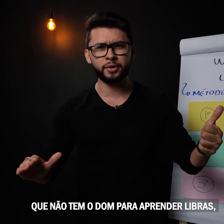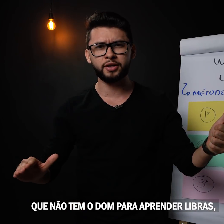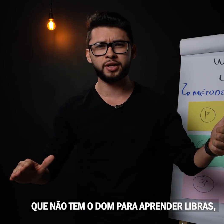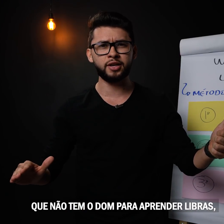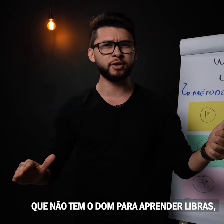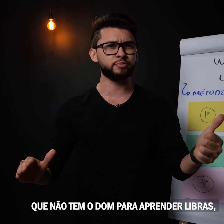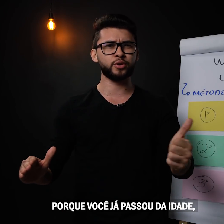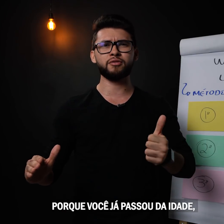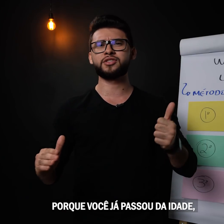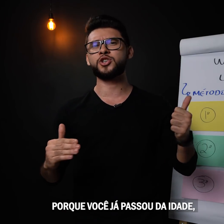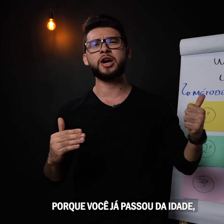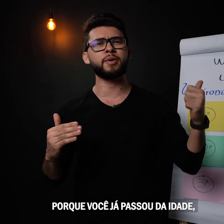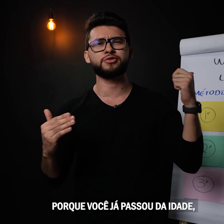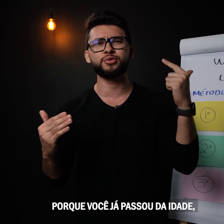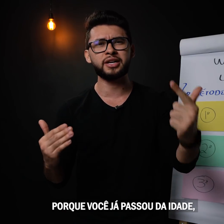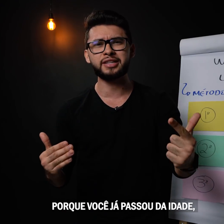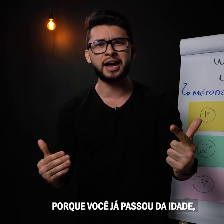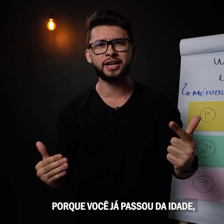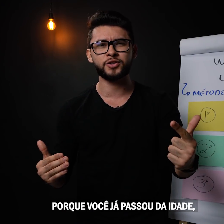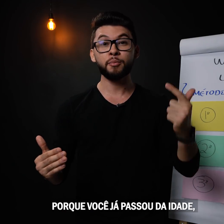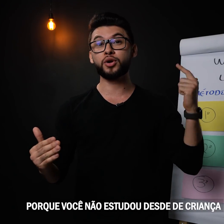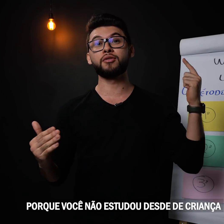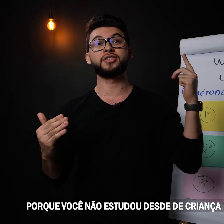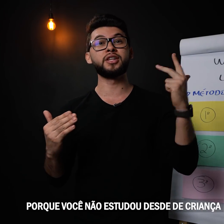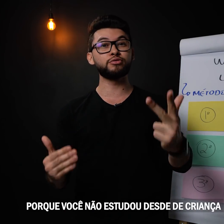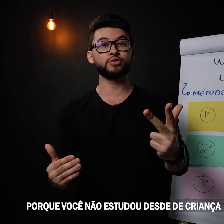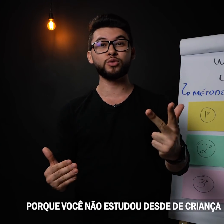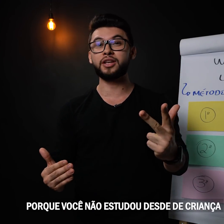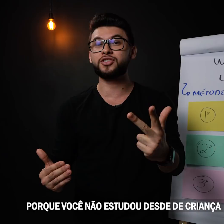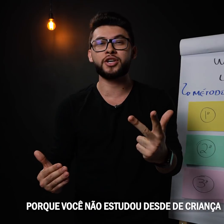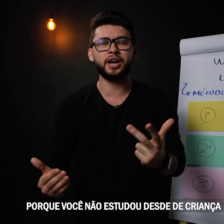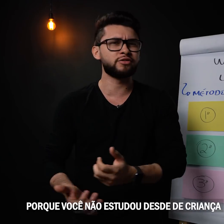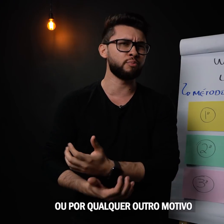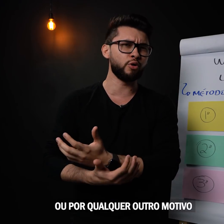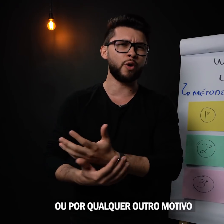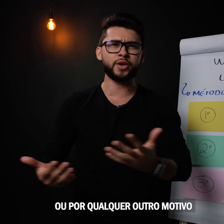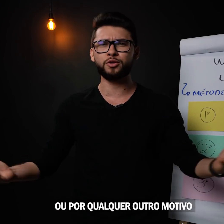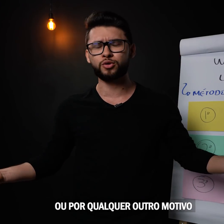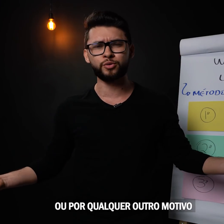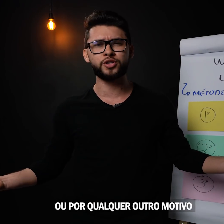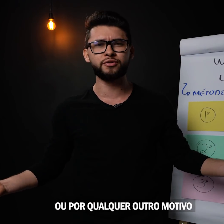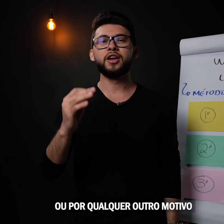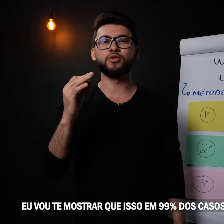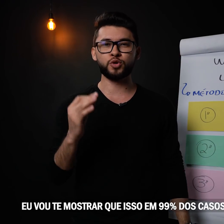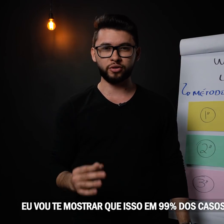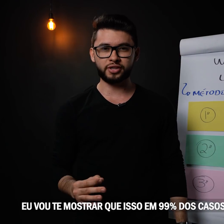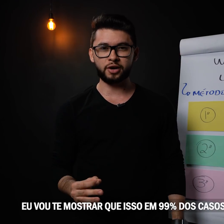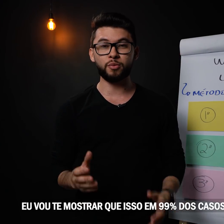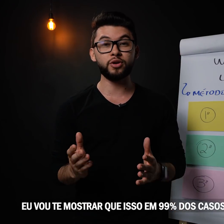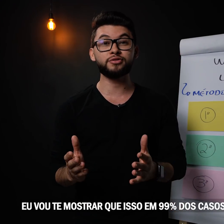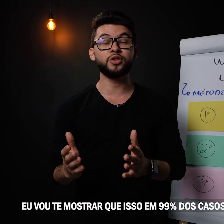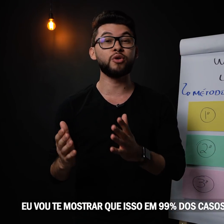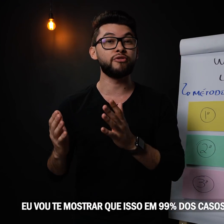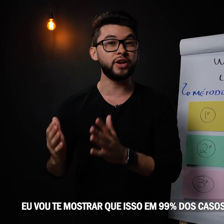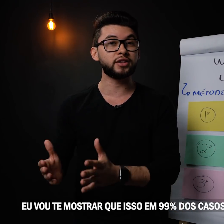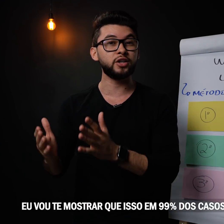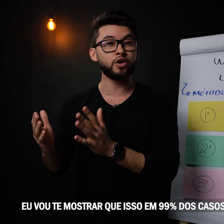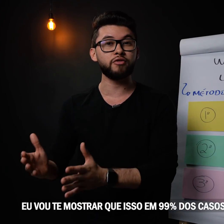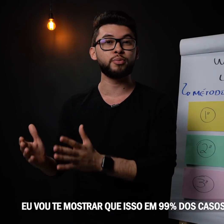aprender Libras, porque você já passou da idade, porque você não estudou desde criança ou por qualquer outro motivo, eu vou te mostrar como isso em